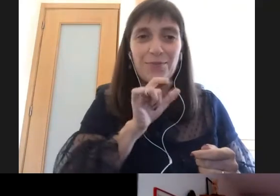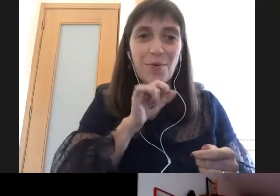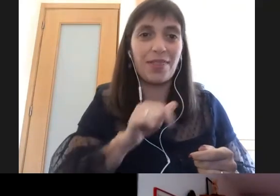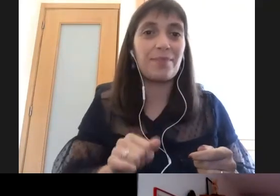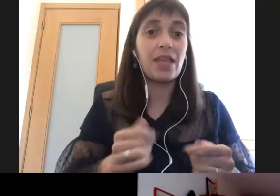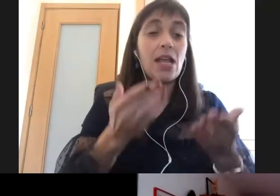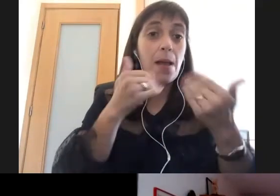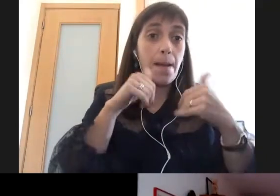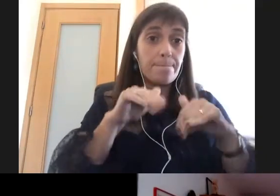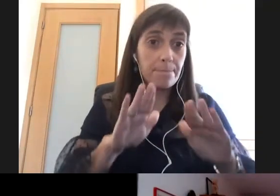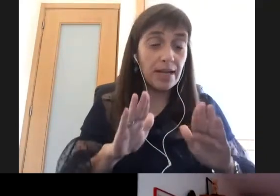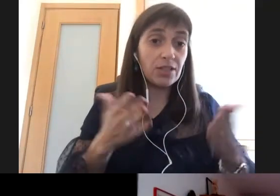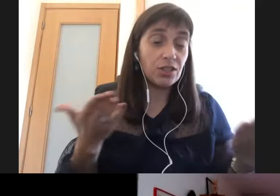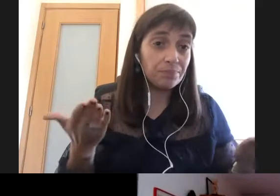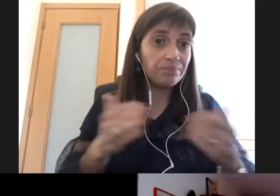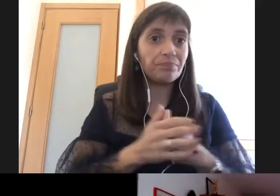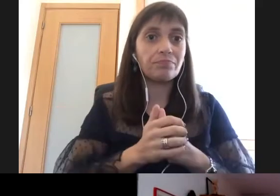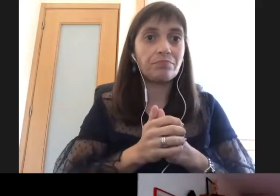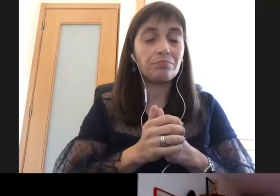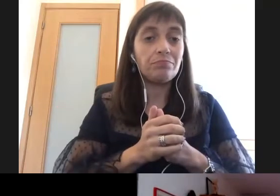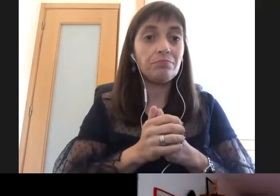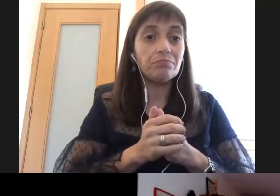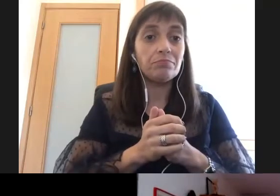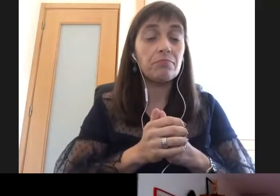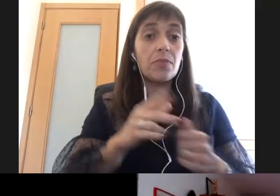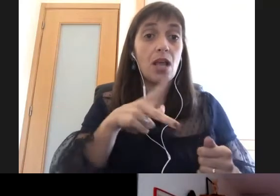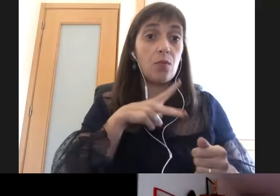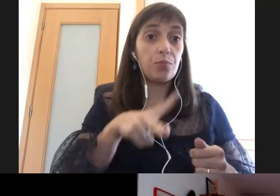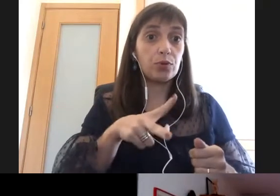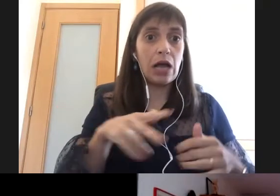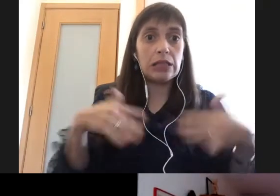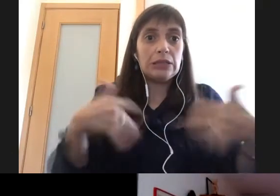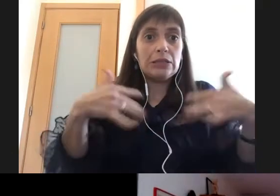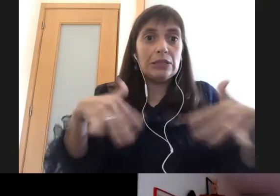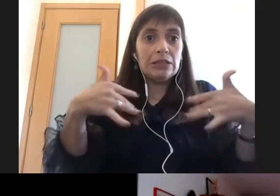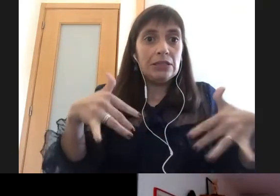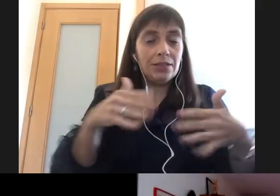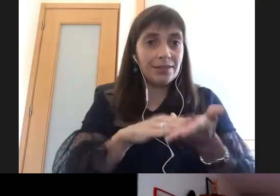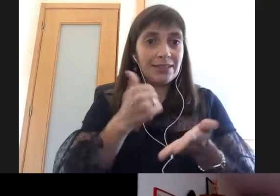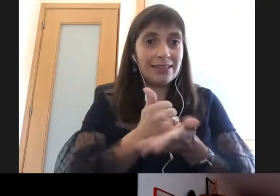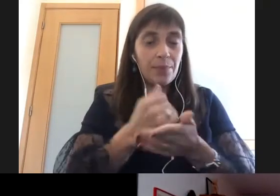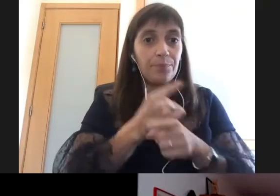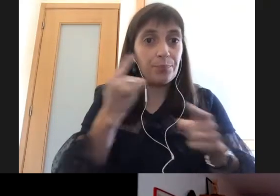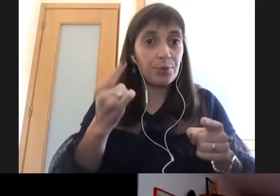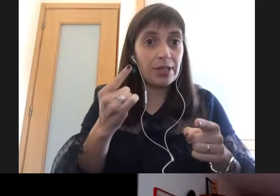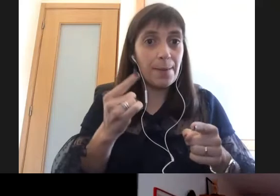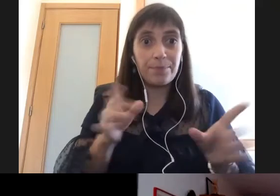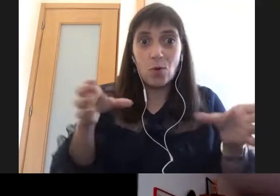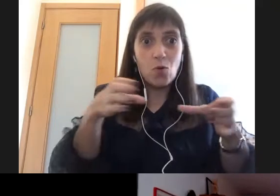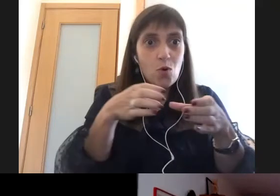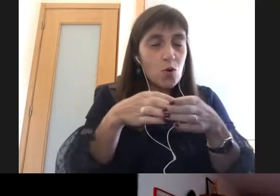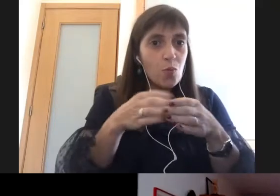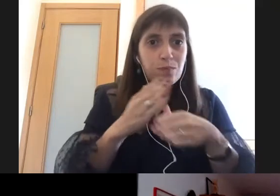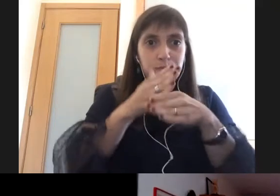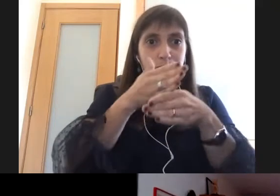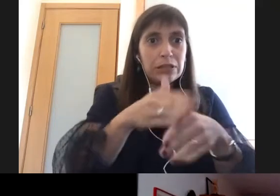Mas, em essência, Portugal ficava desesperada. O Conselho Ultramarino ficava desesperado com os